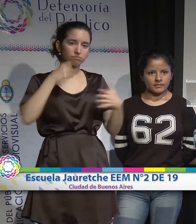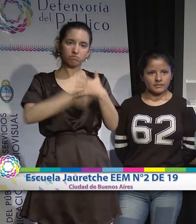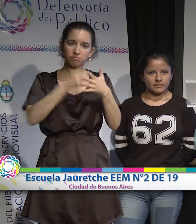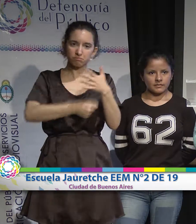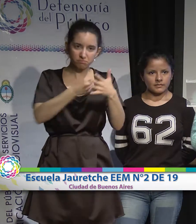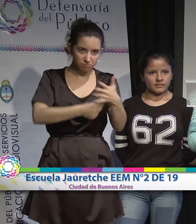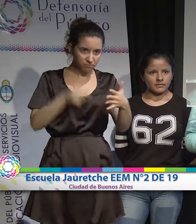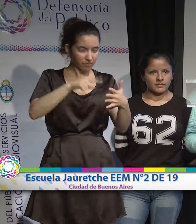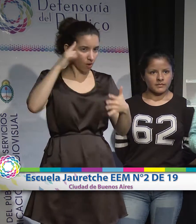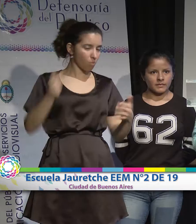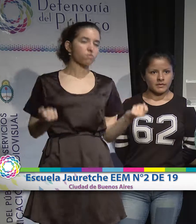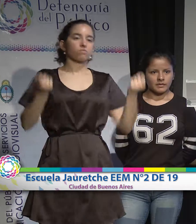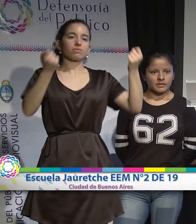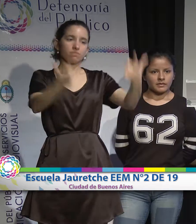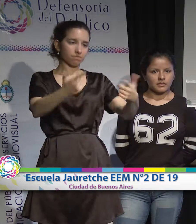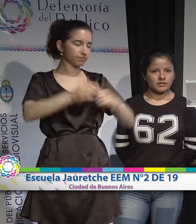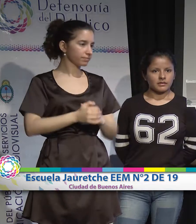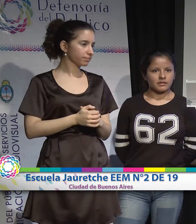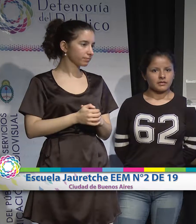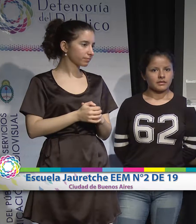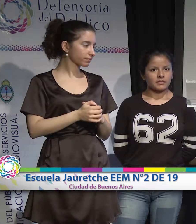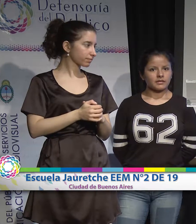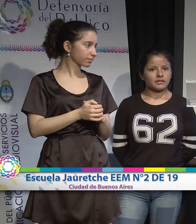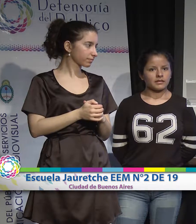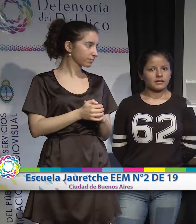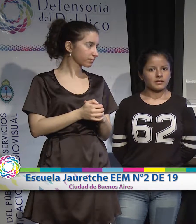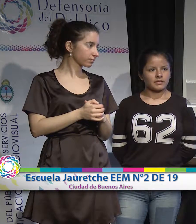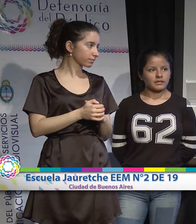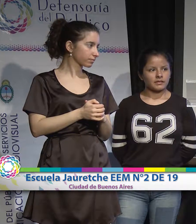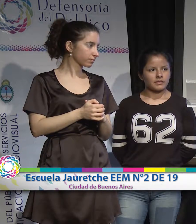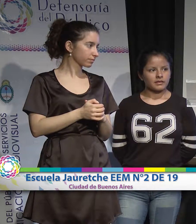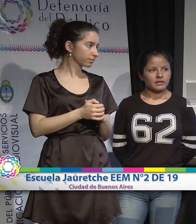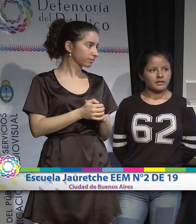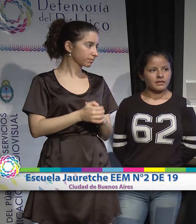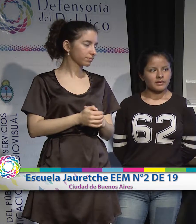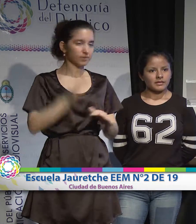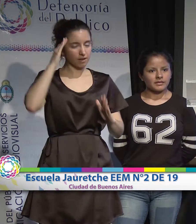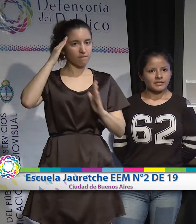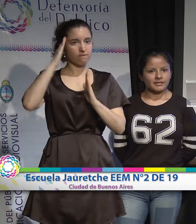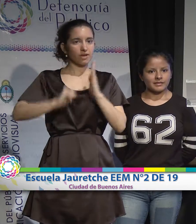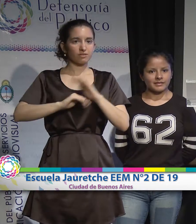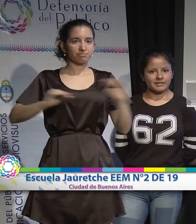y podamos dar nuestra opinión. Y bueno, cuestión, creo que me quedé en blanco.